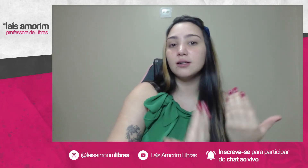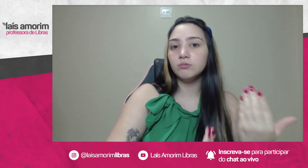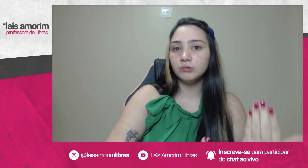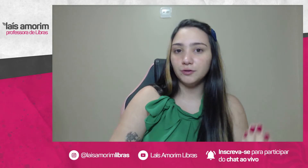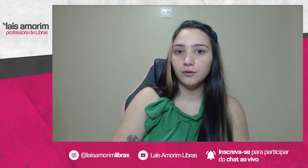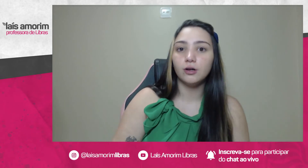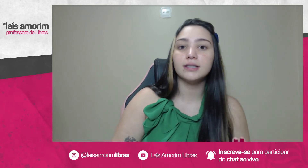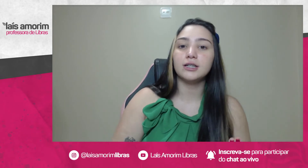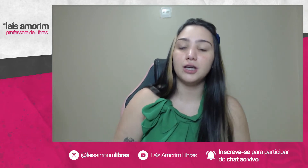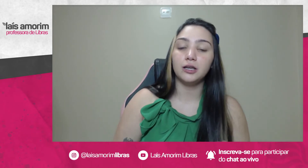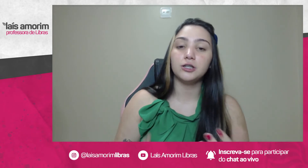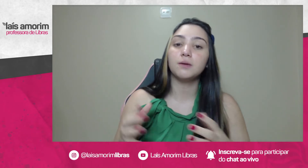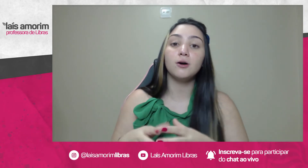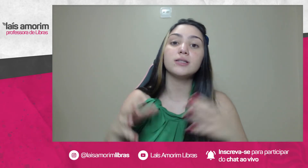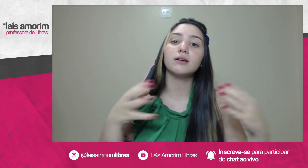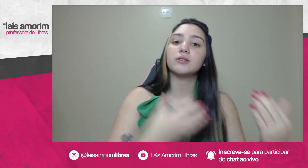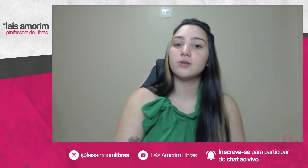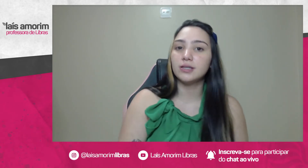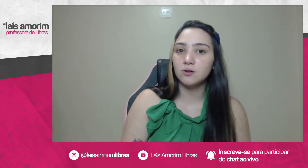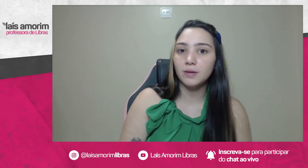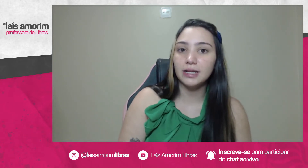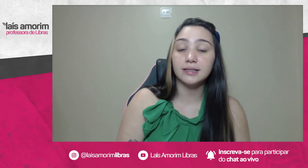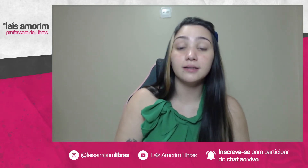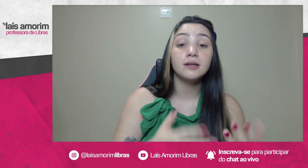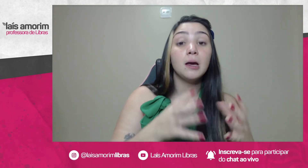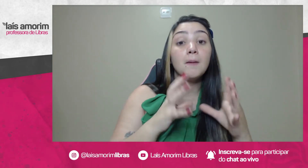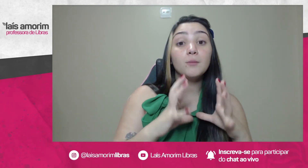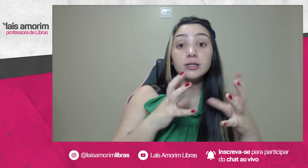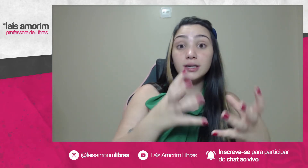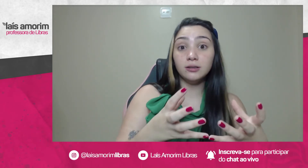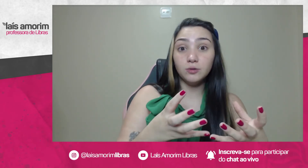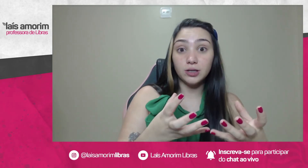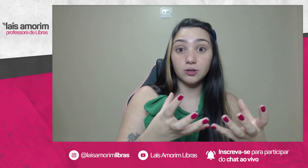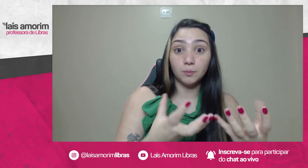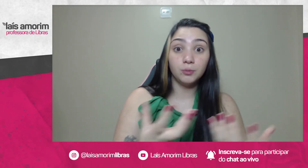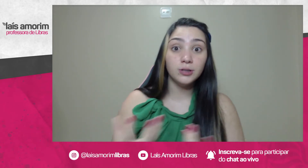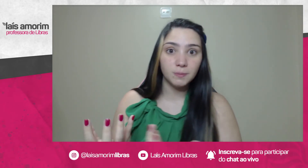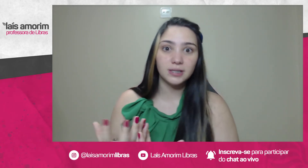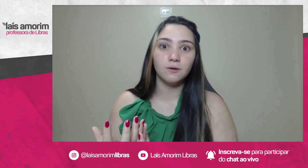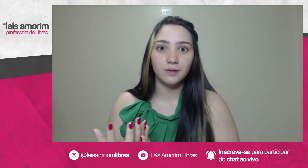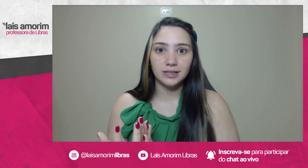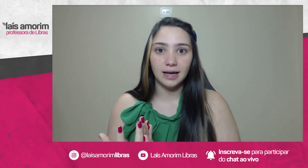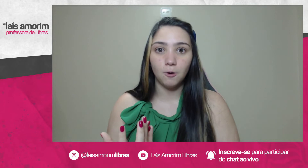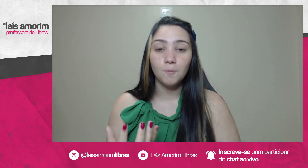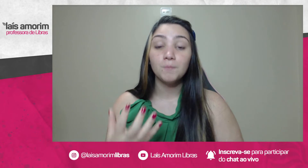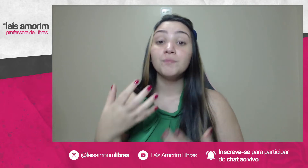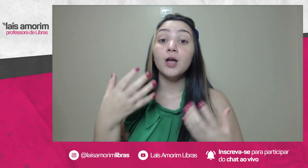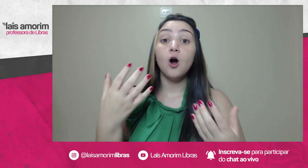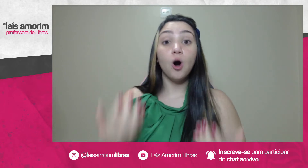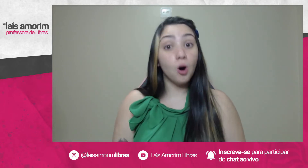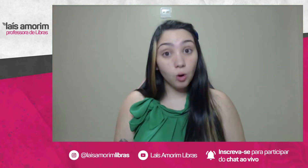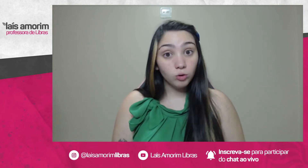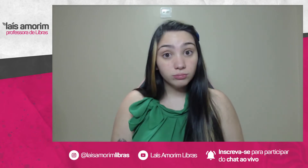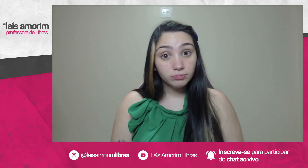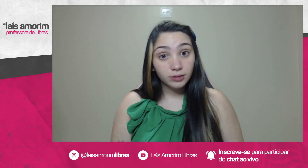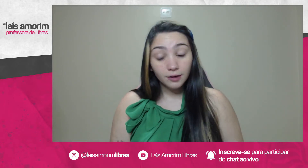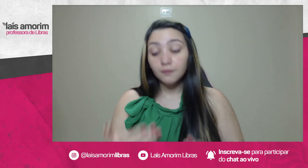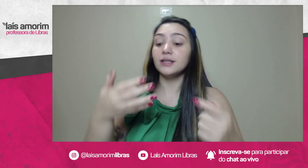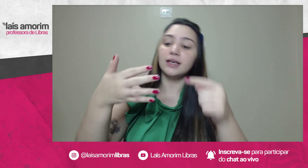de voz da gente, que mostra que as coisas são uma lista, mostrando isso por expressão facial ou fazendo uma